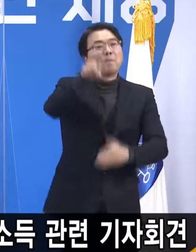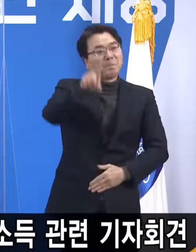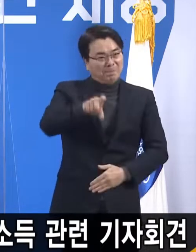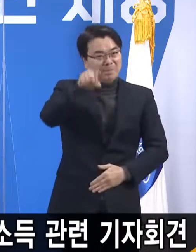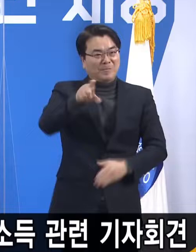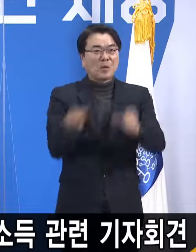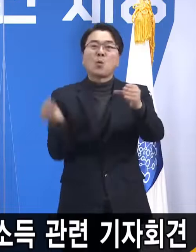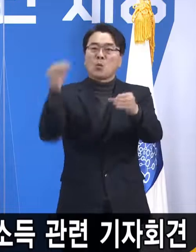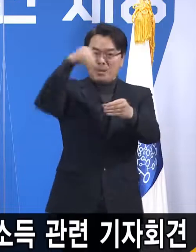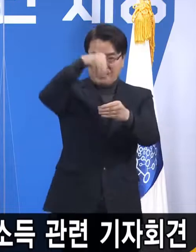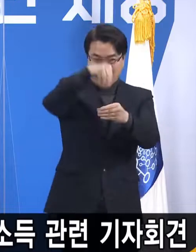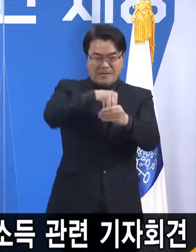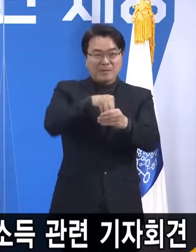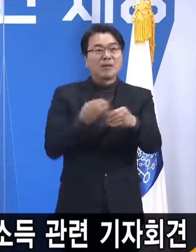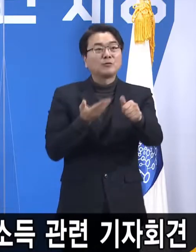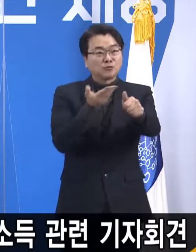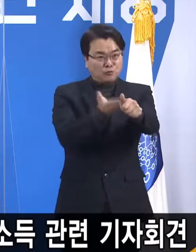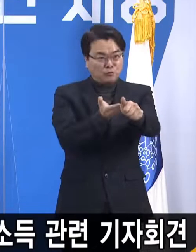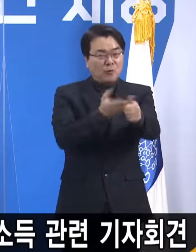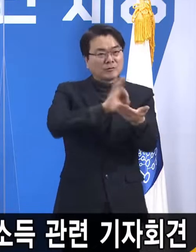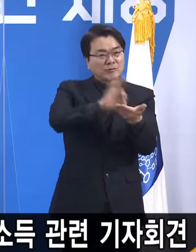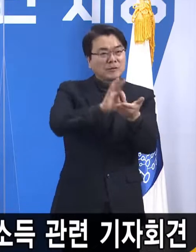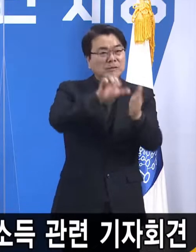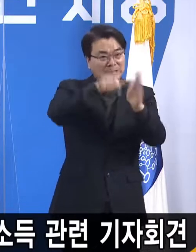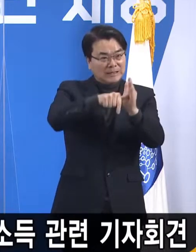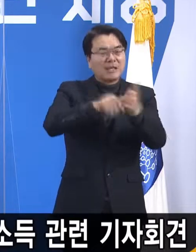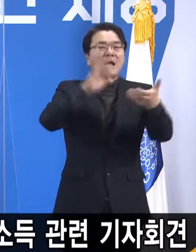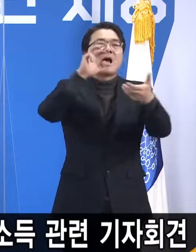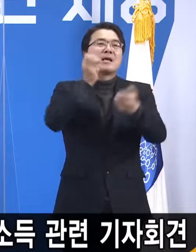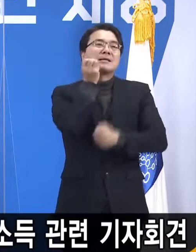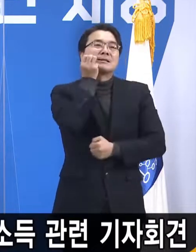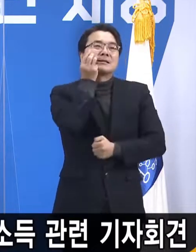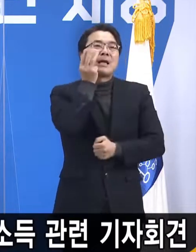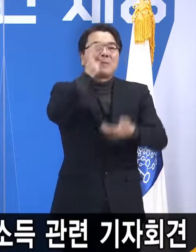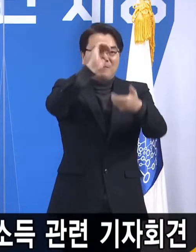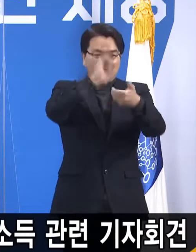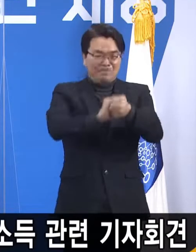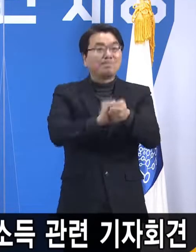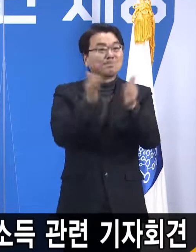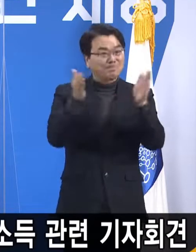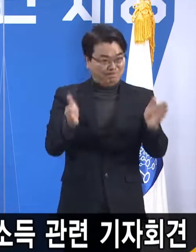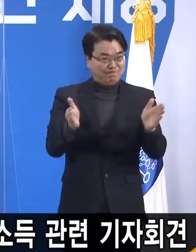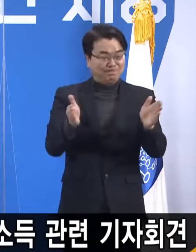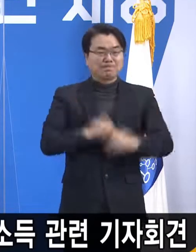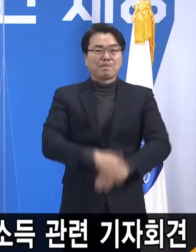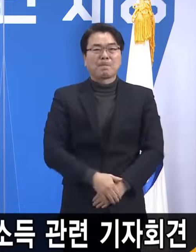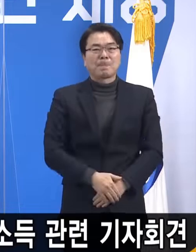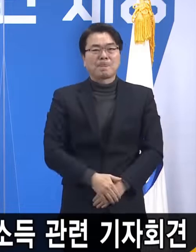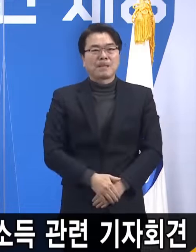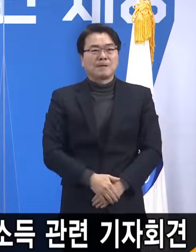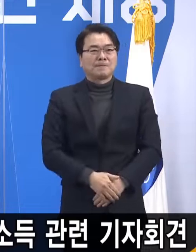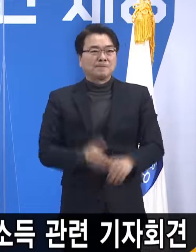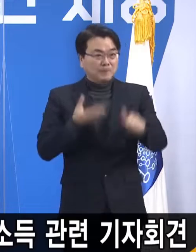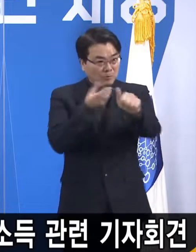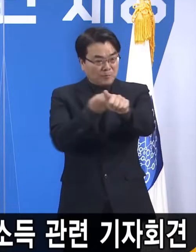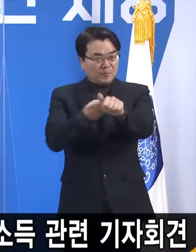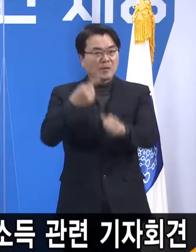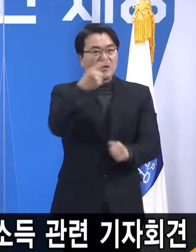등에 입금되는 3개월 시한부 소멸성 지역화폐로 지급합니다. 지급액